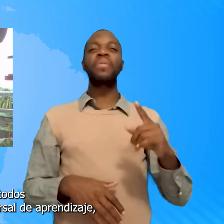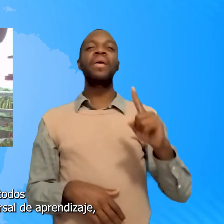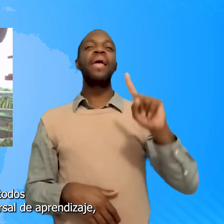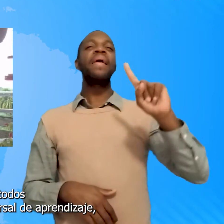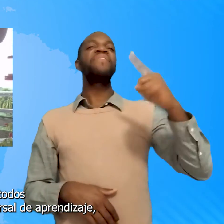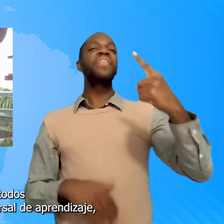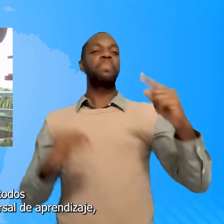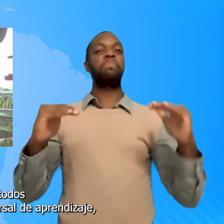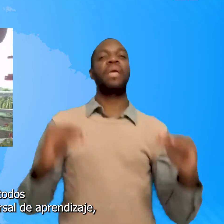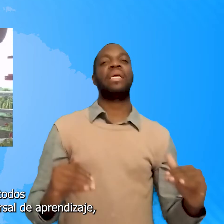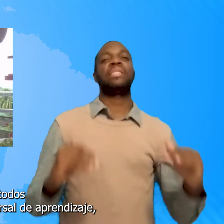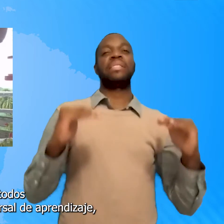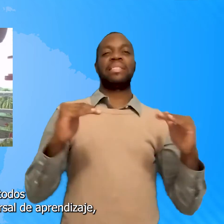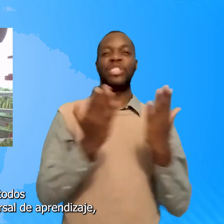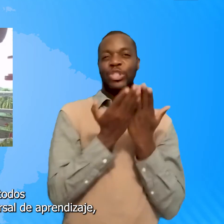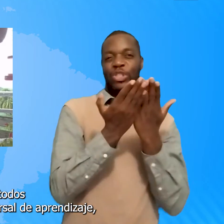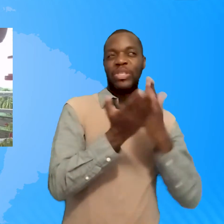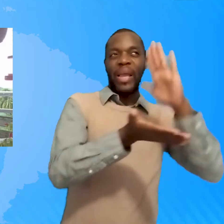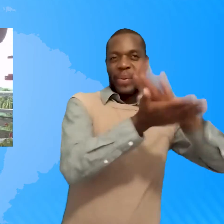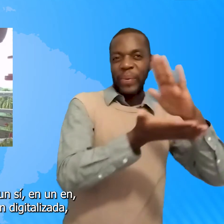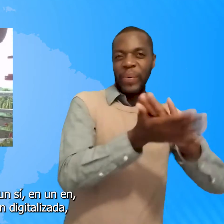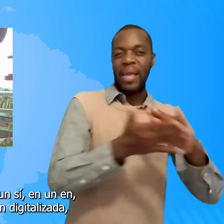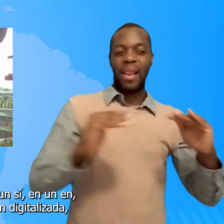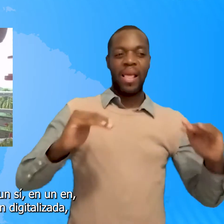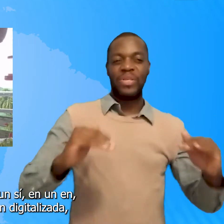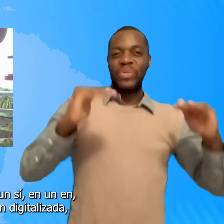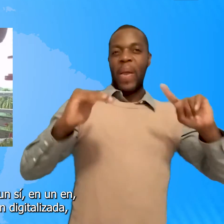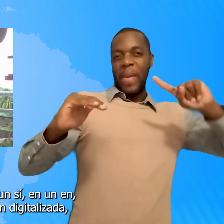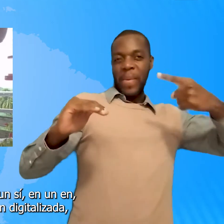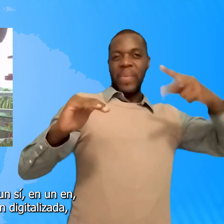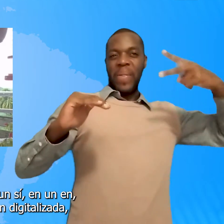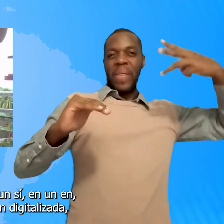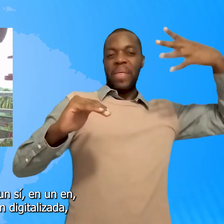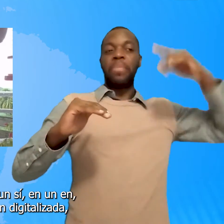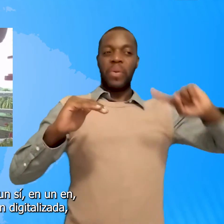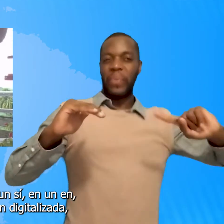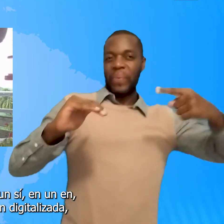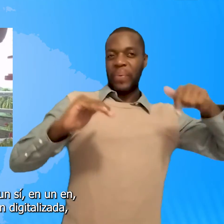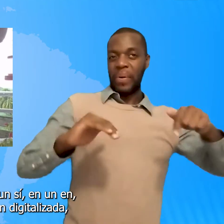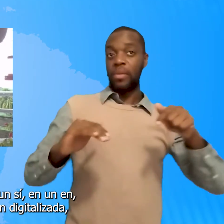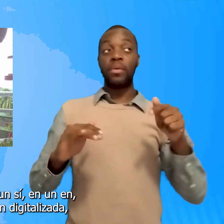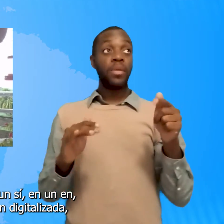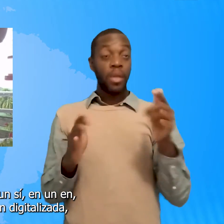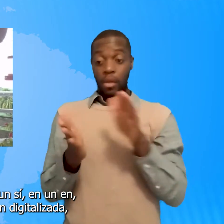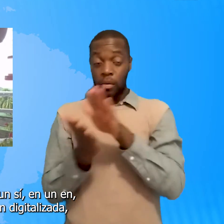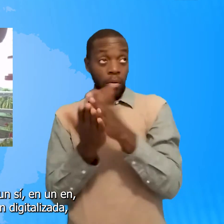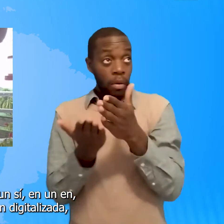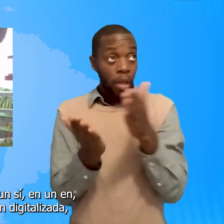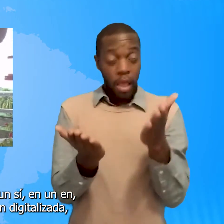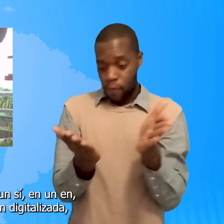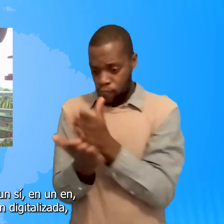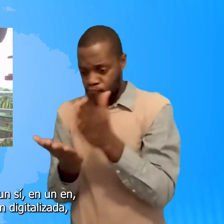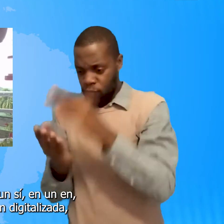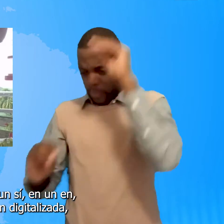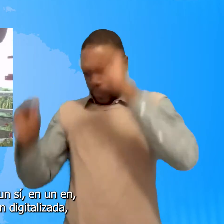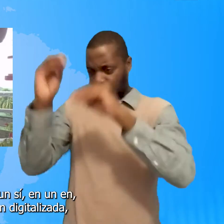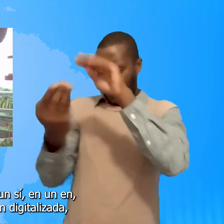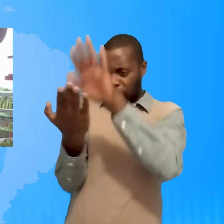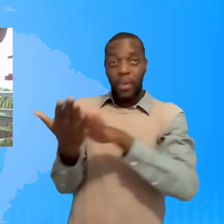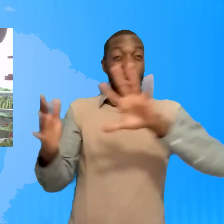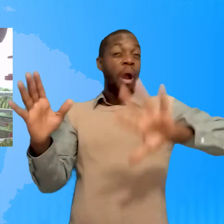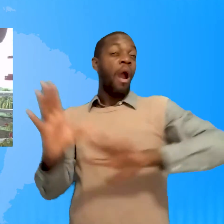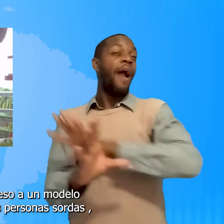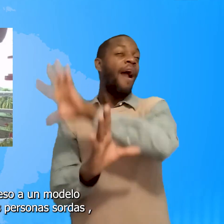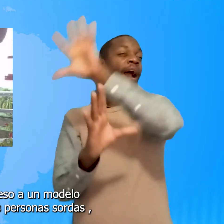todos en un diseño universal de aprendizaje, obviamente en una versión